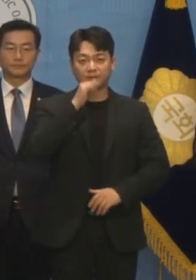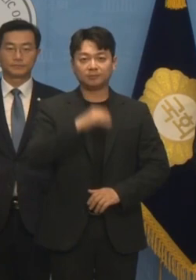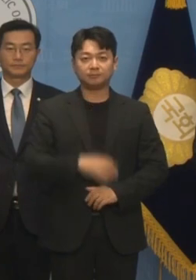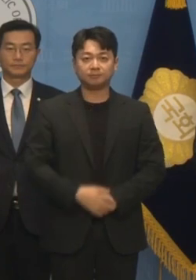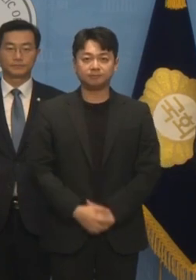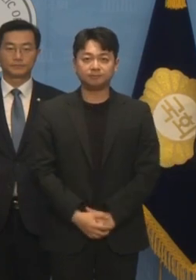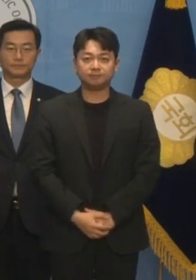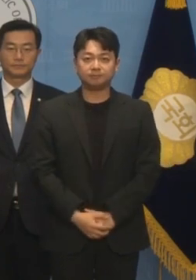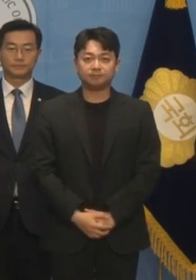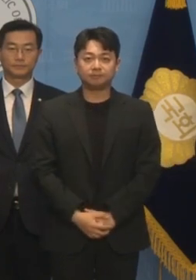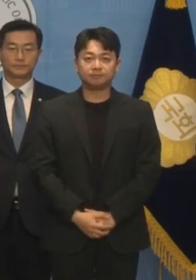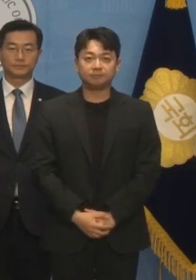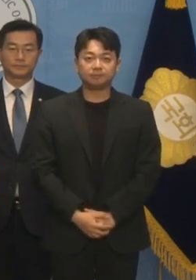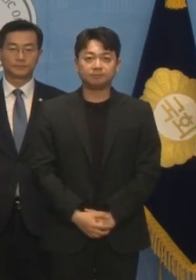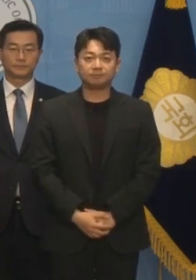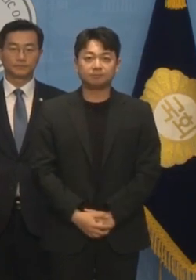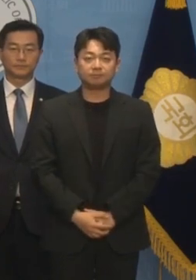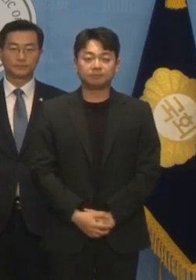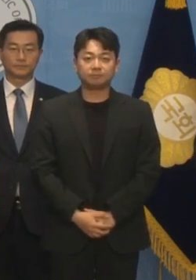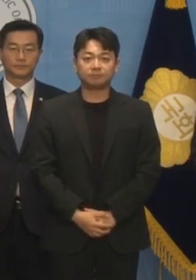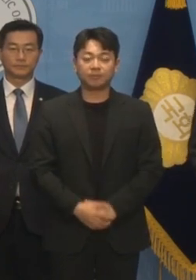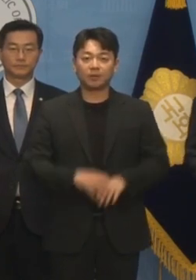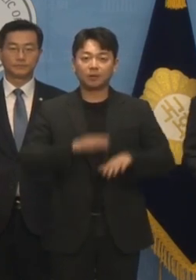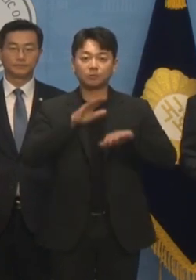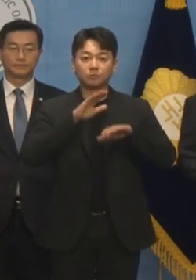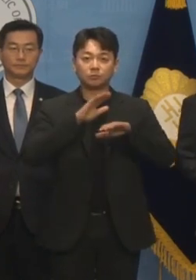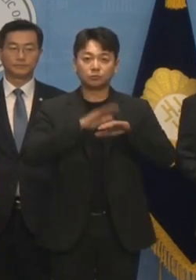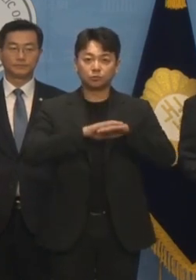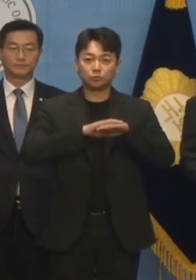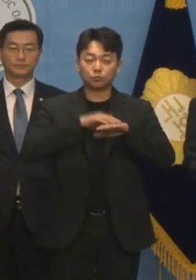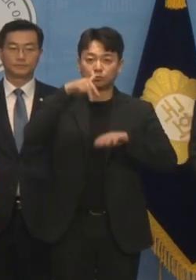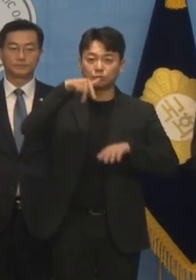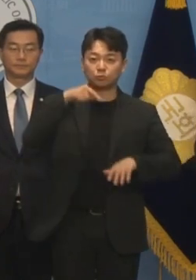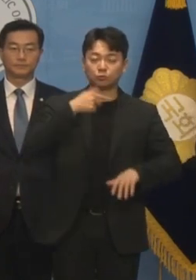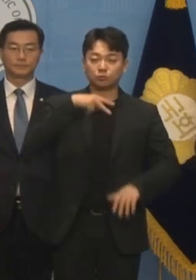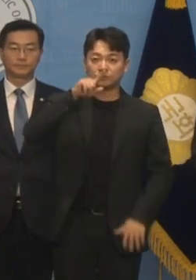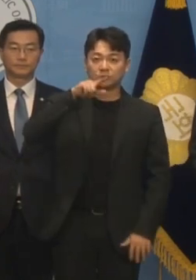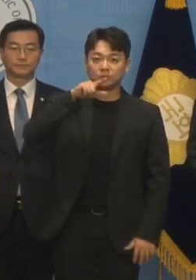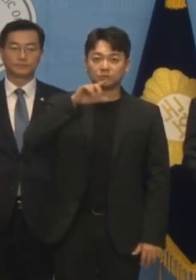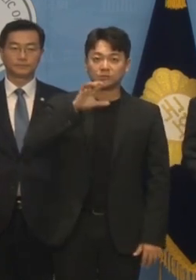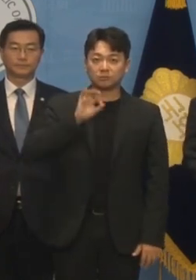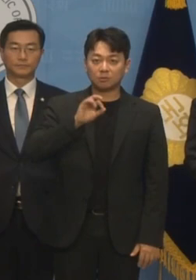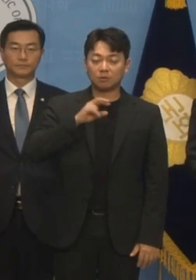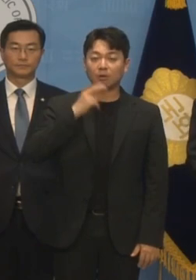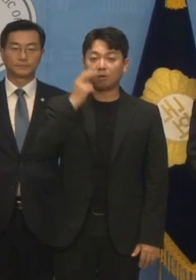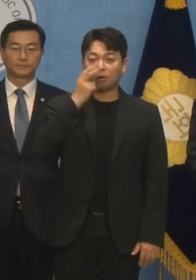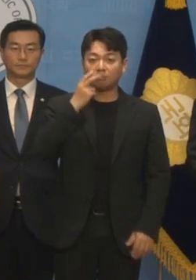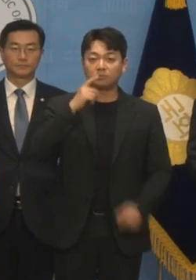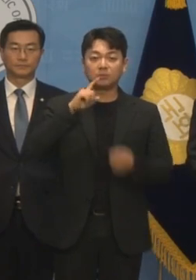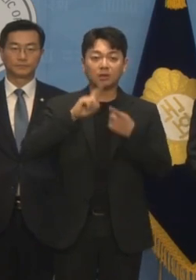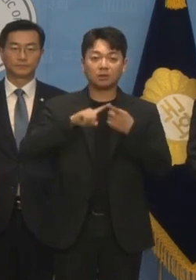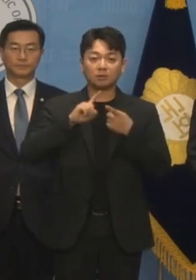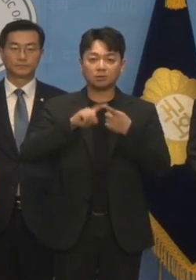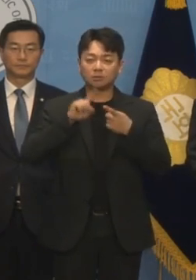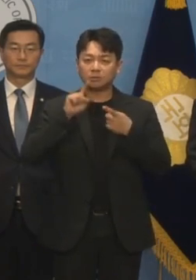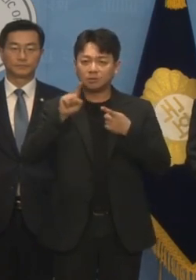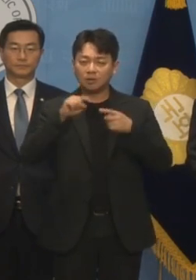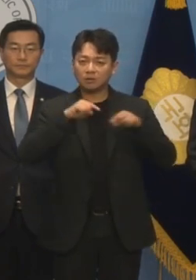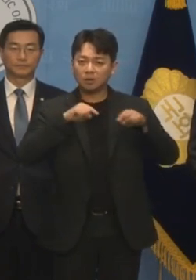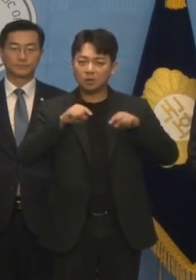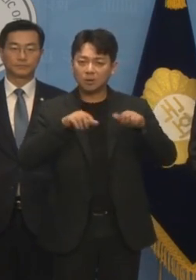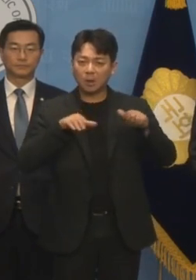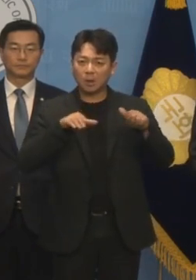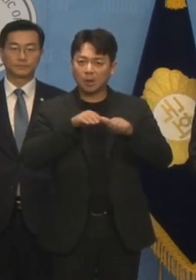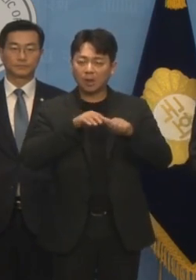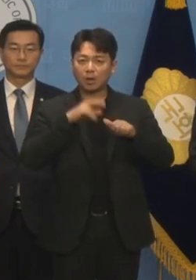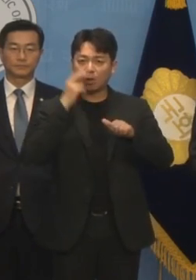수원 지금이 도대체 정적제거 전담 수사청이 된 건지 정말 토분이 없는